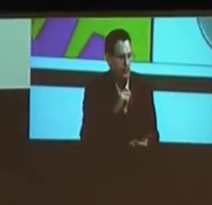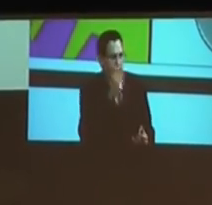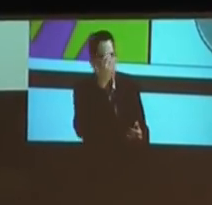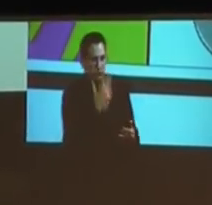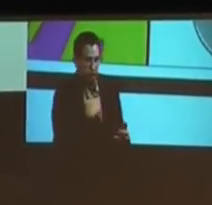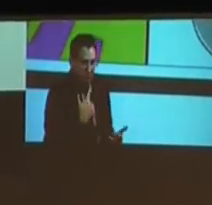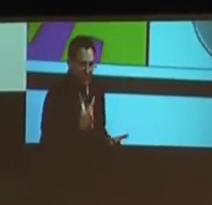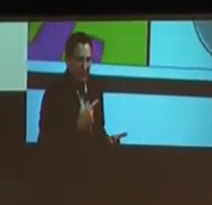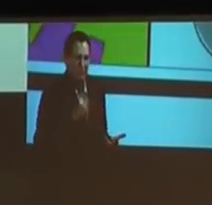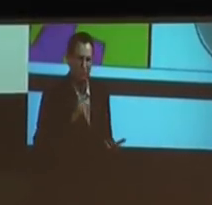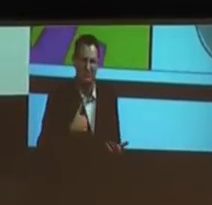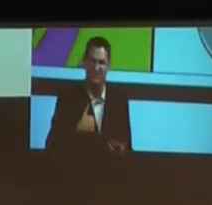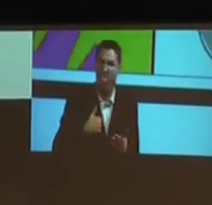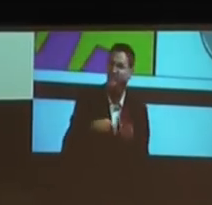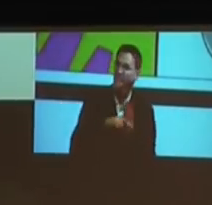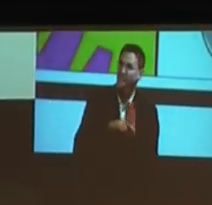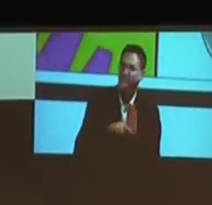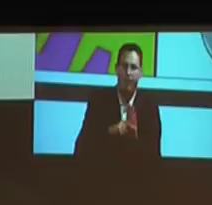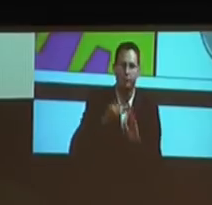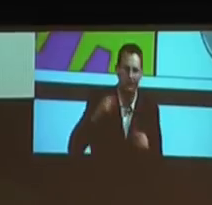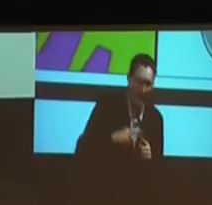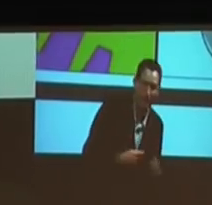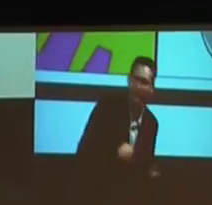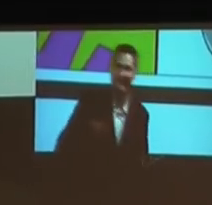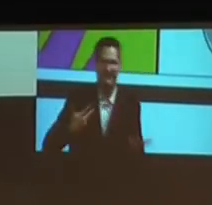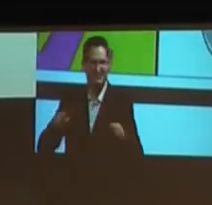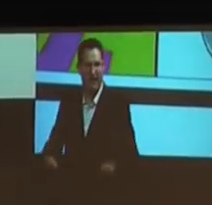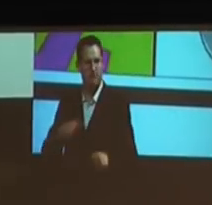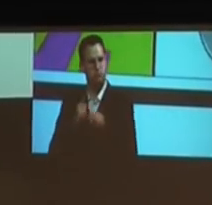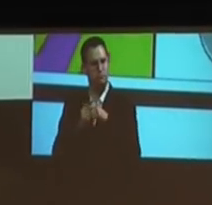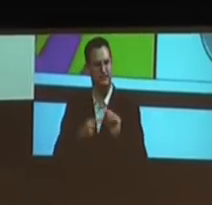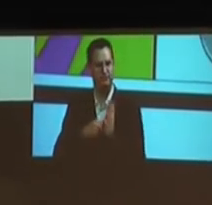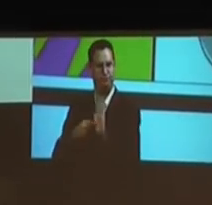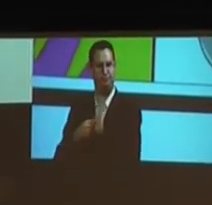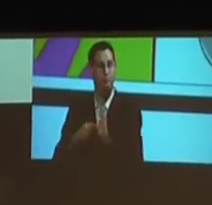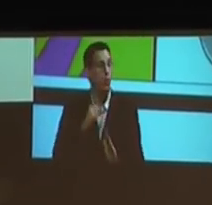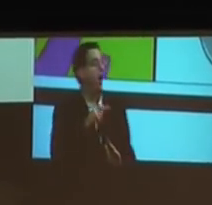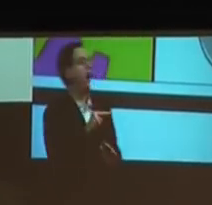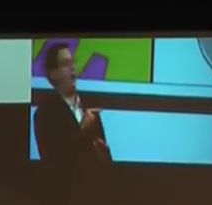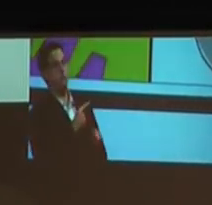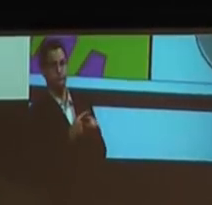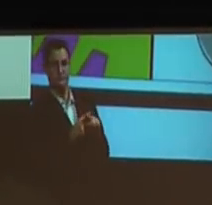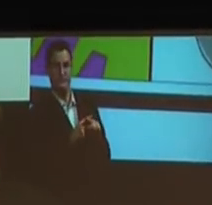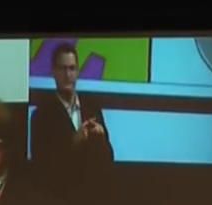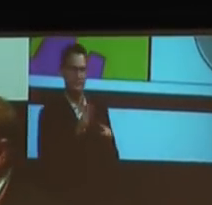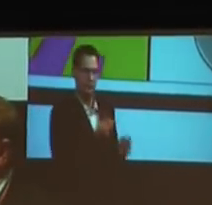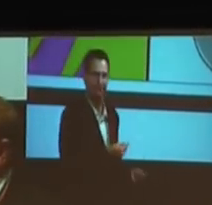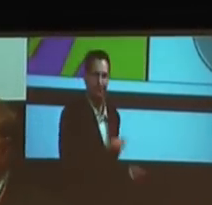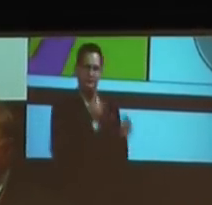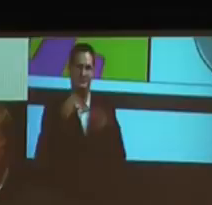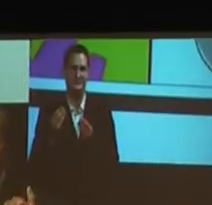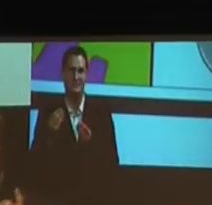ist das einfach furchtbar negativ. Und ich denke, dass wichtig ist, dass wir einfach